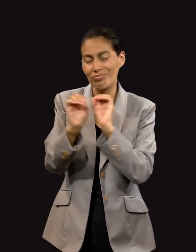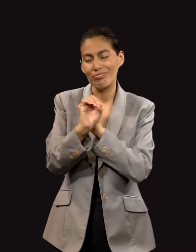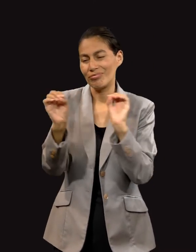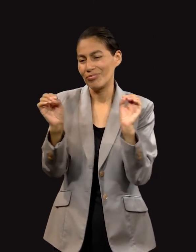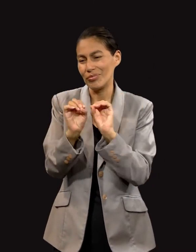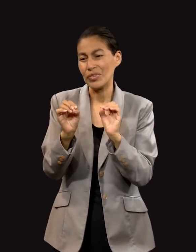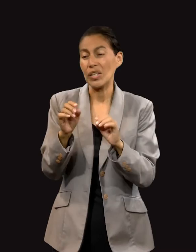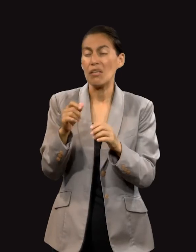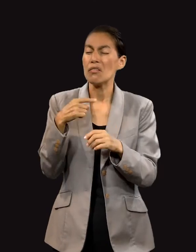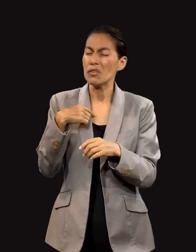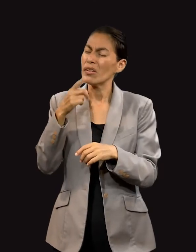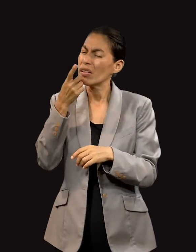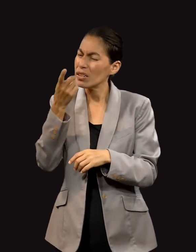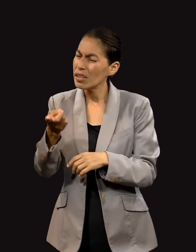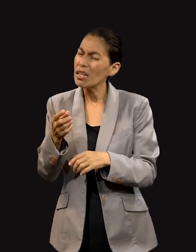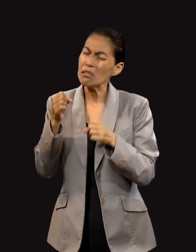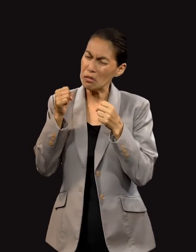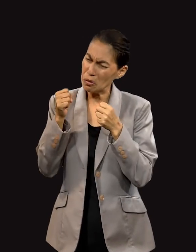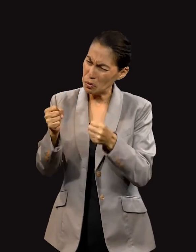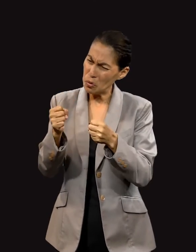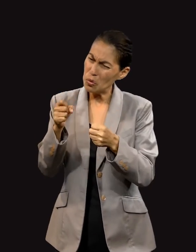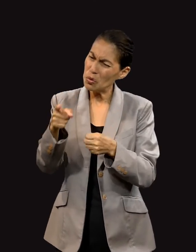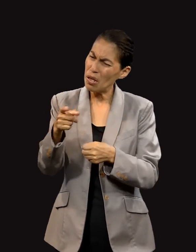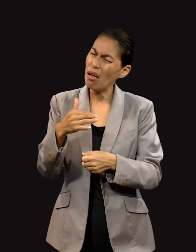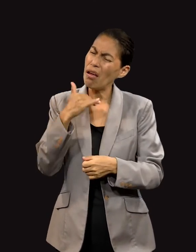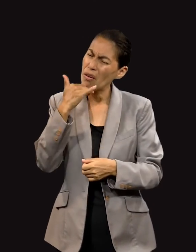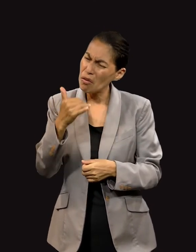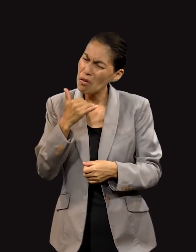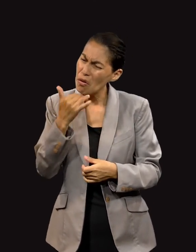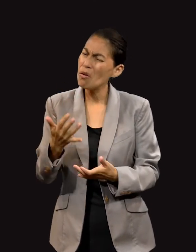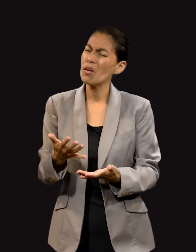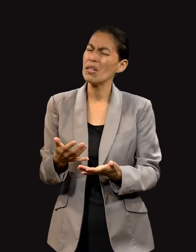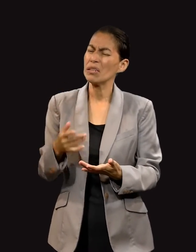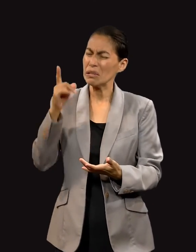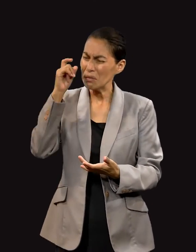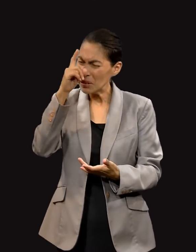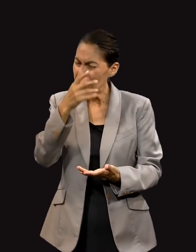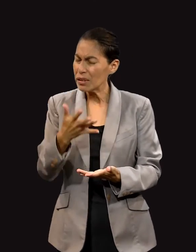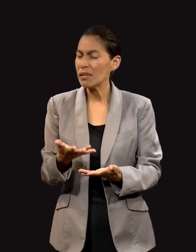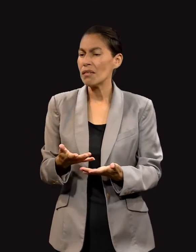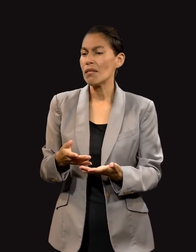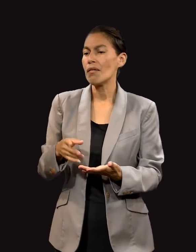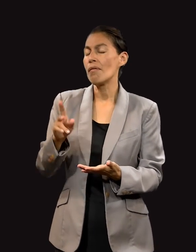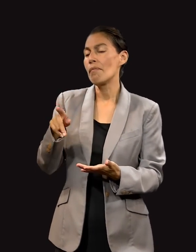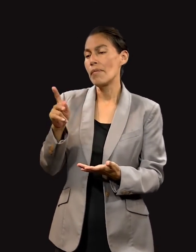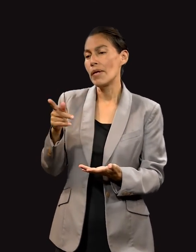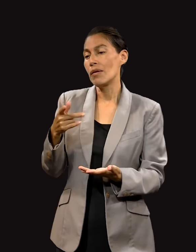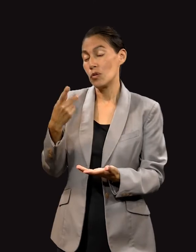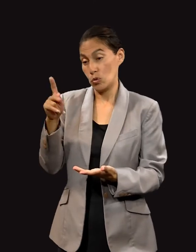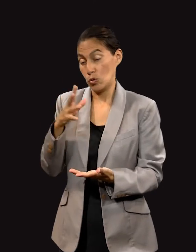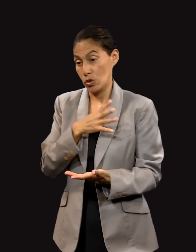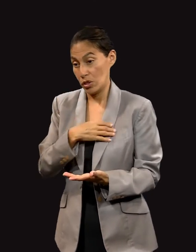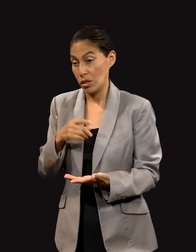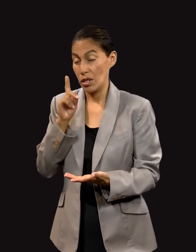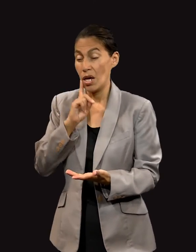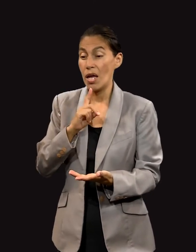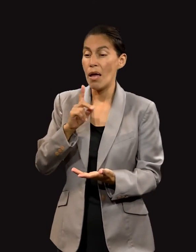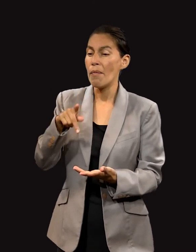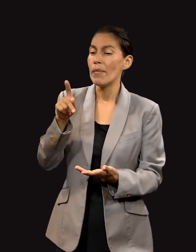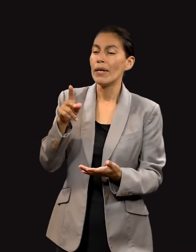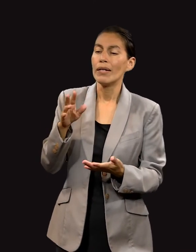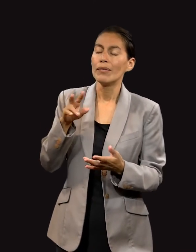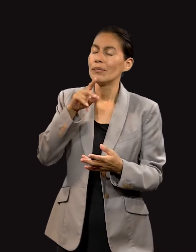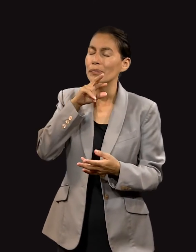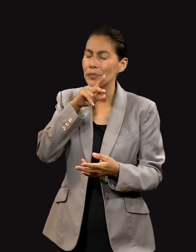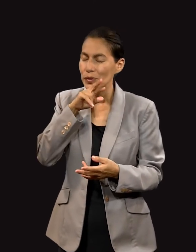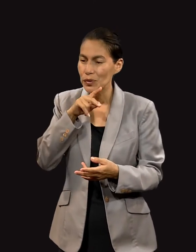usted tuvo muchos errores con sus hijas. Y hay cosas que a veces decimos, no puedo perdonar esto. Pero si Dios nos